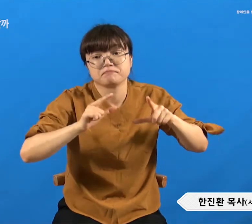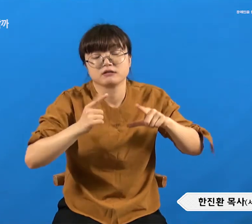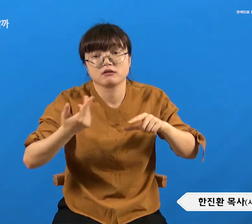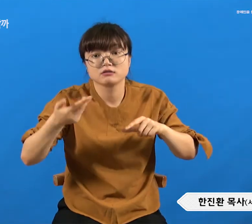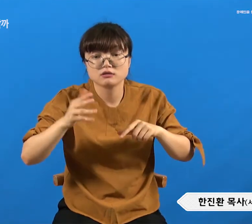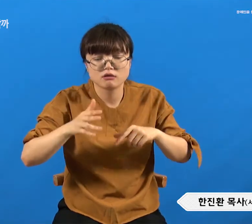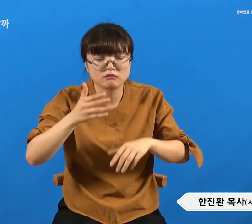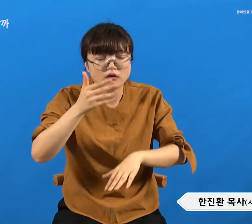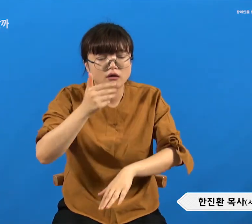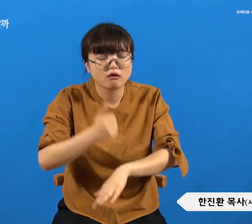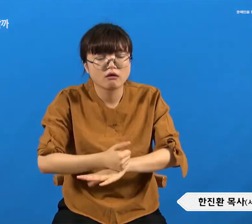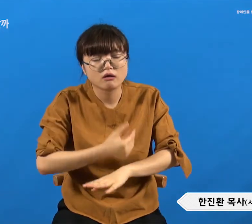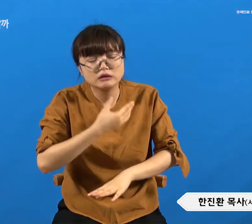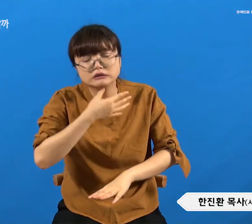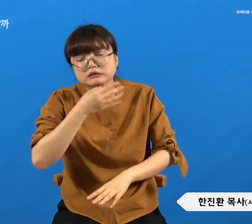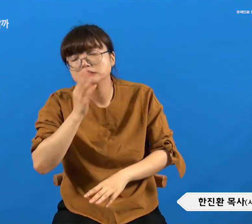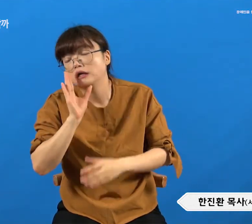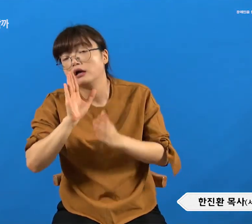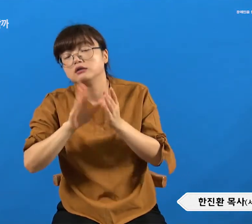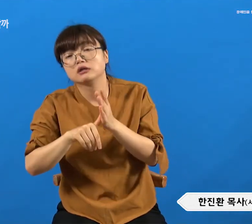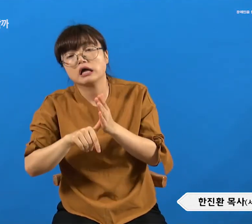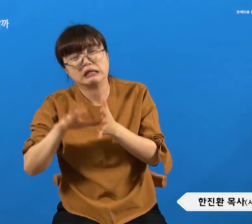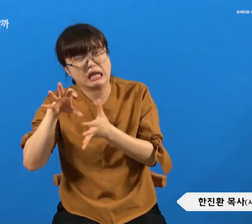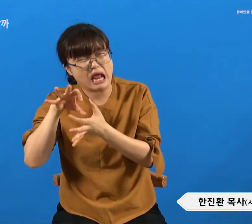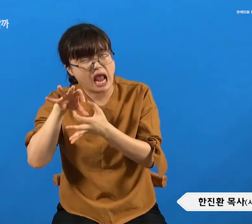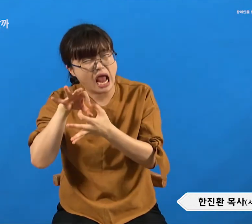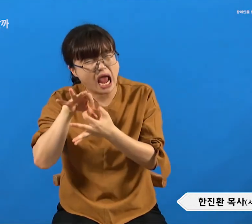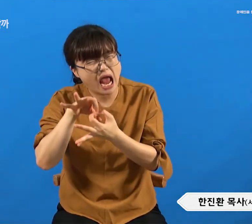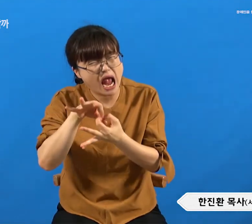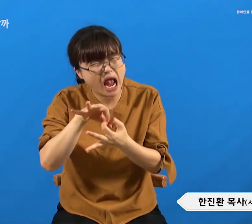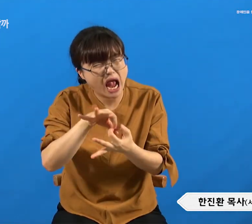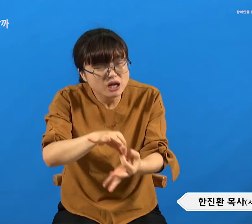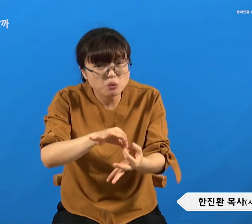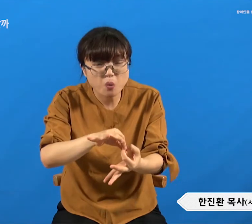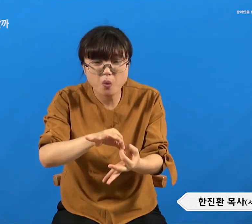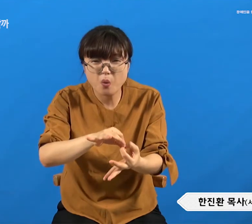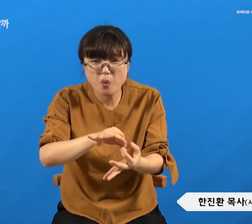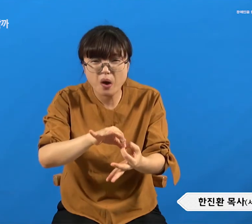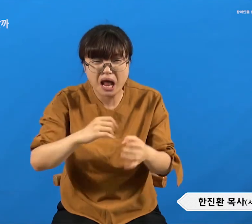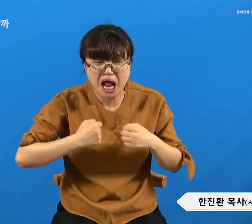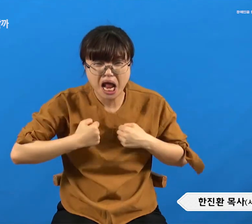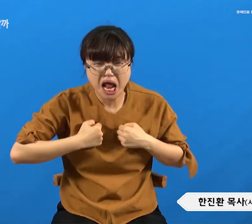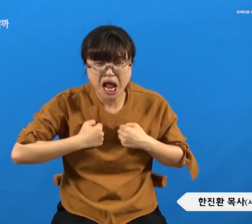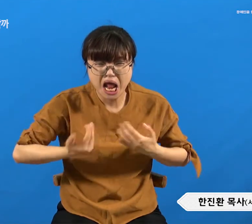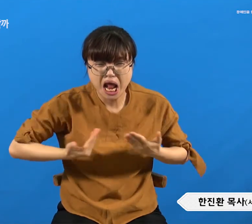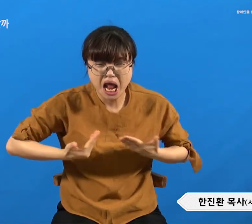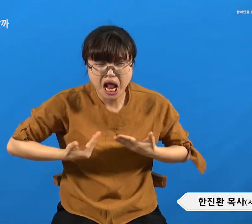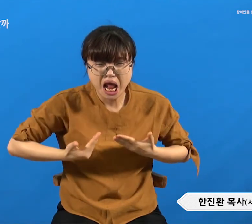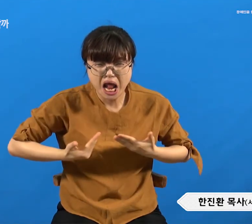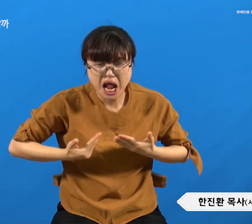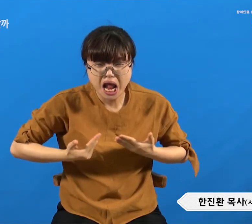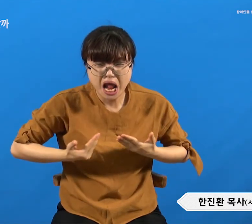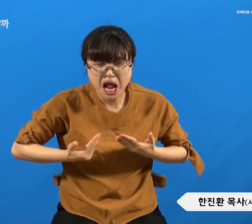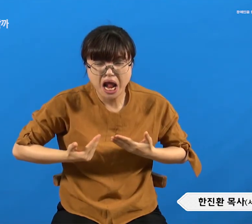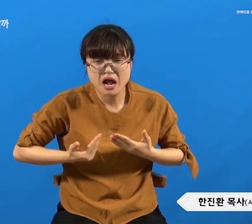그러나 후반전에도 그렇게 계속해서 그렇게 사는 것은 한번 생각해 봐야